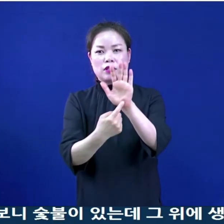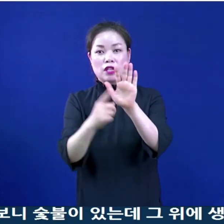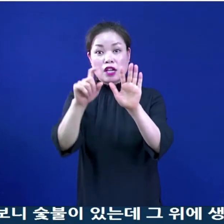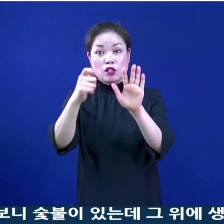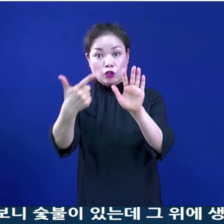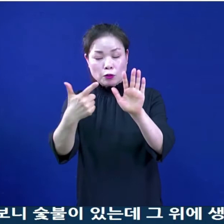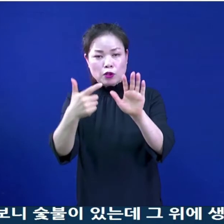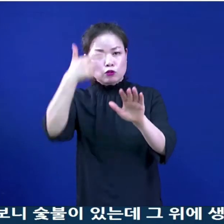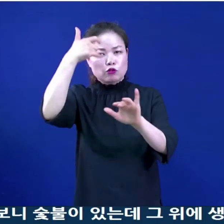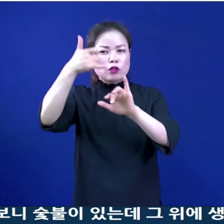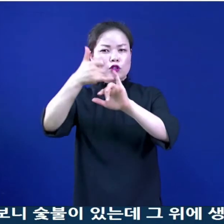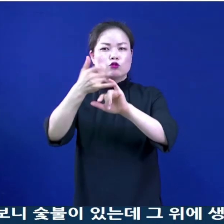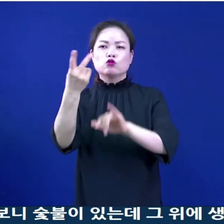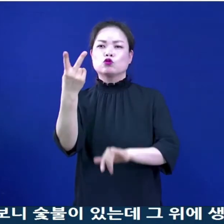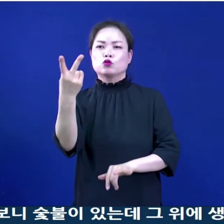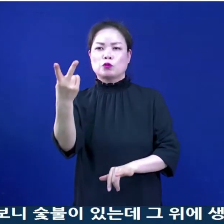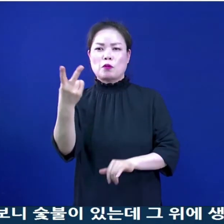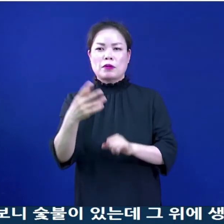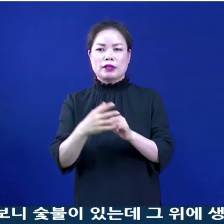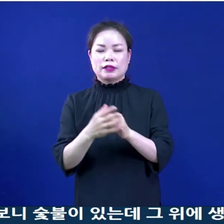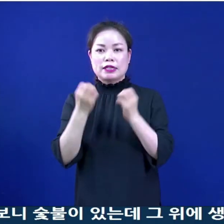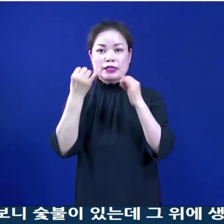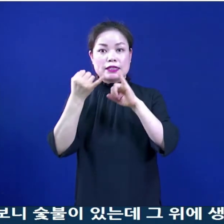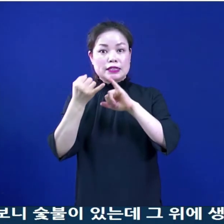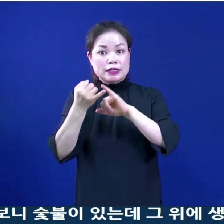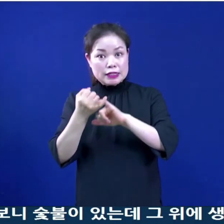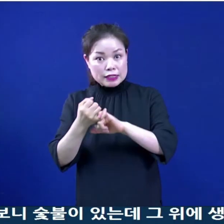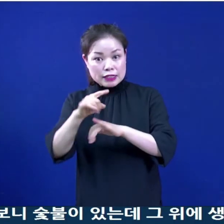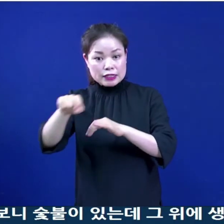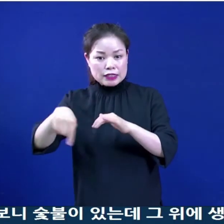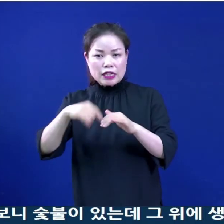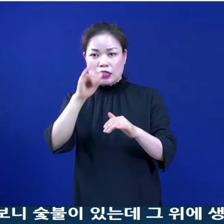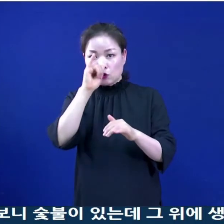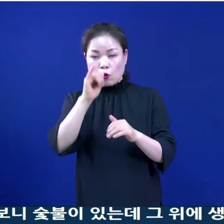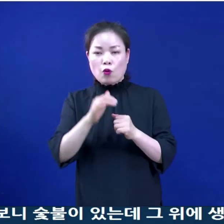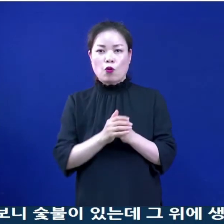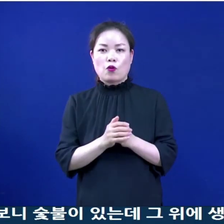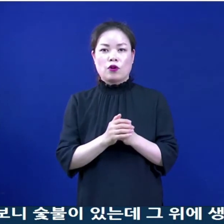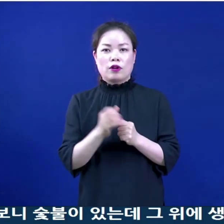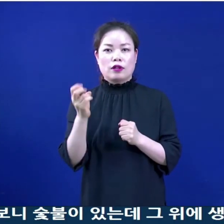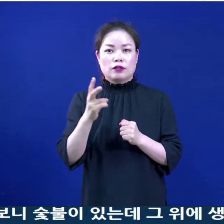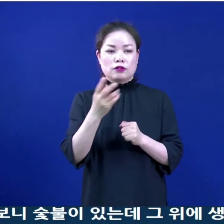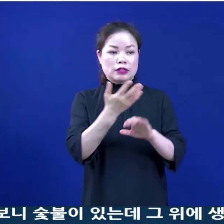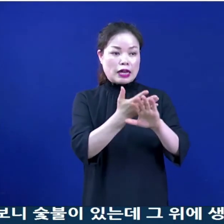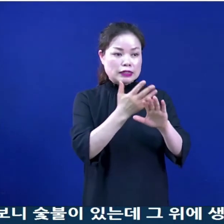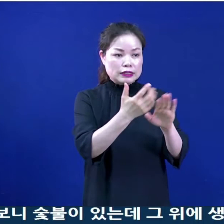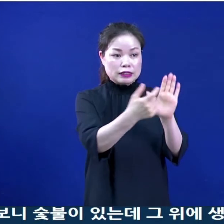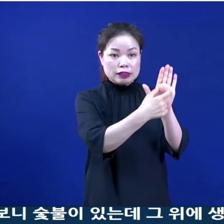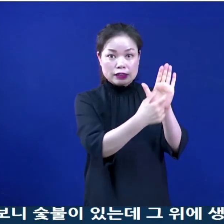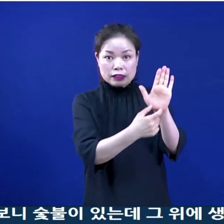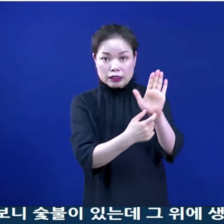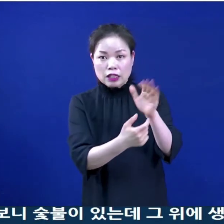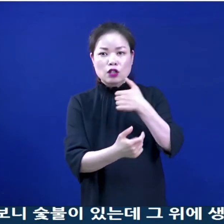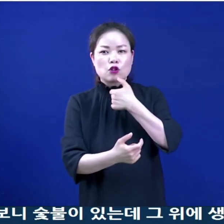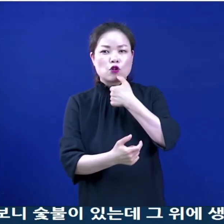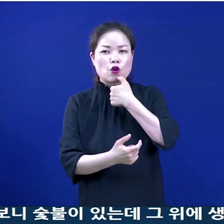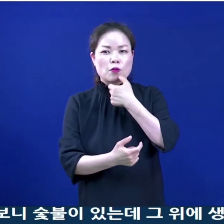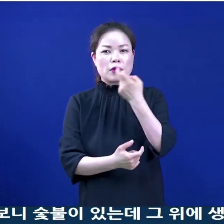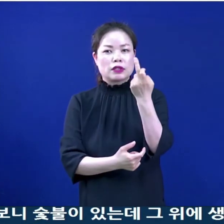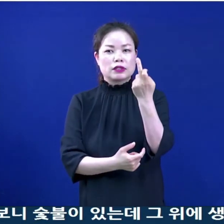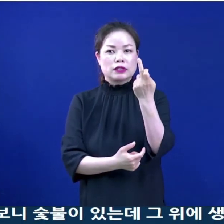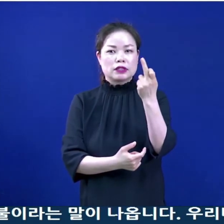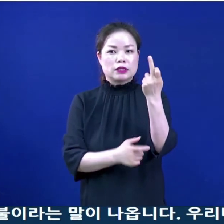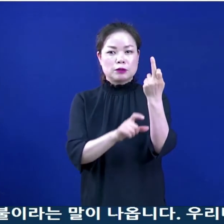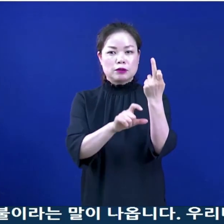16번이 구약에 나오고 2번만 신약에 나오는데 이 자리에 나오고요. 또 한 군데는 로마서 12장 20절을